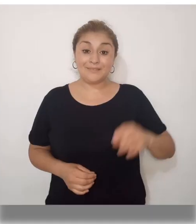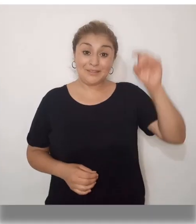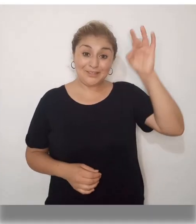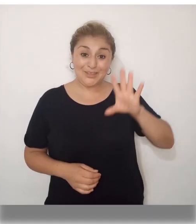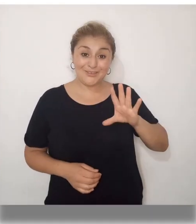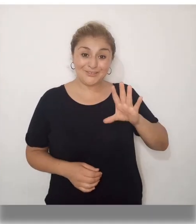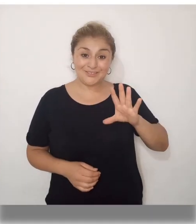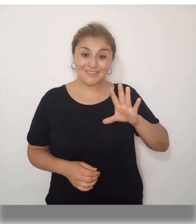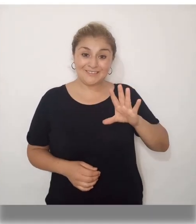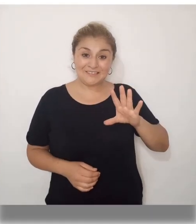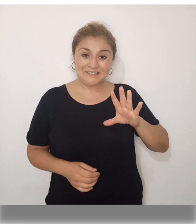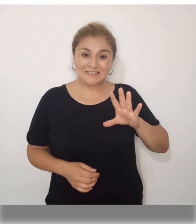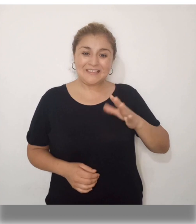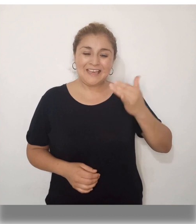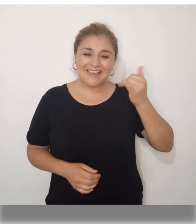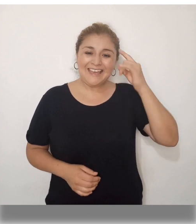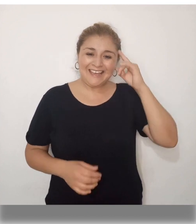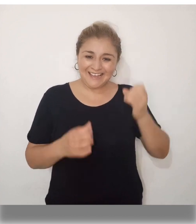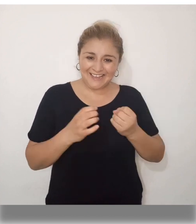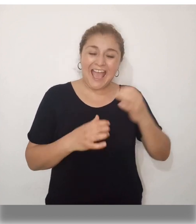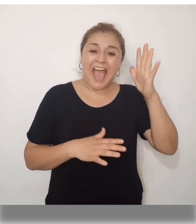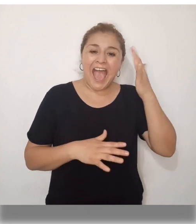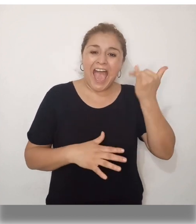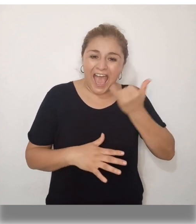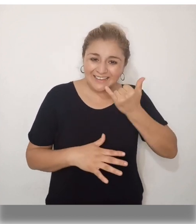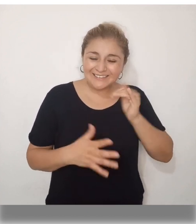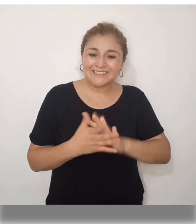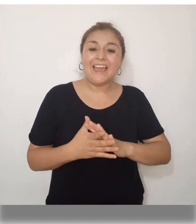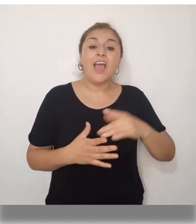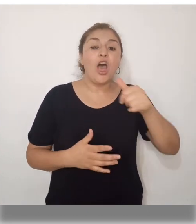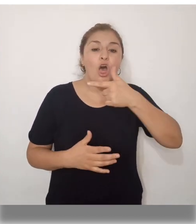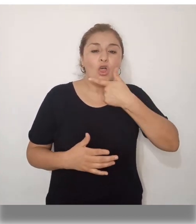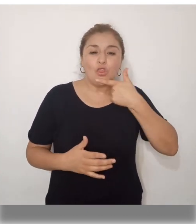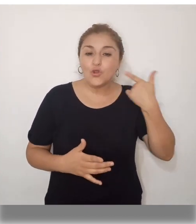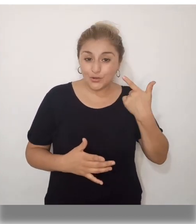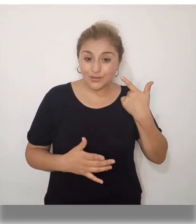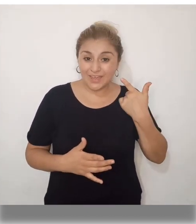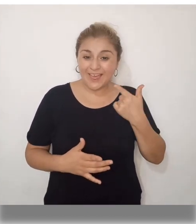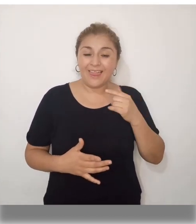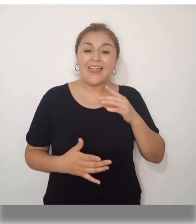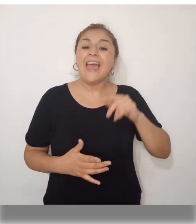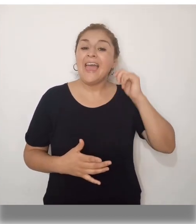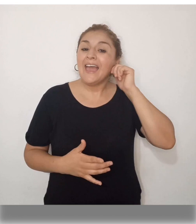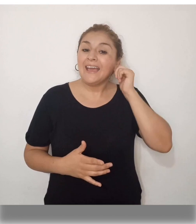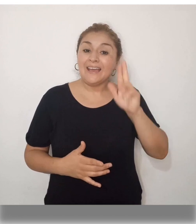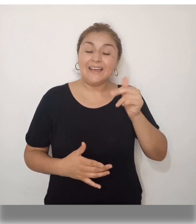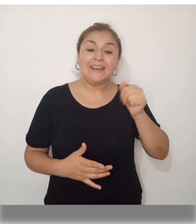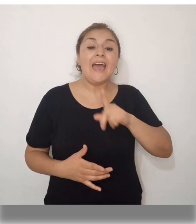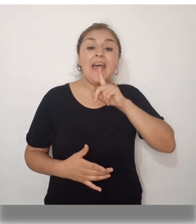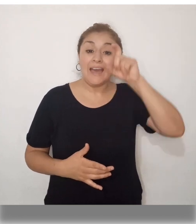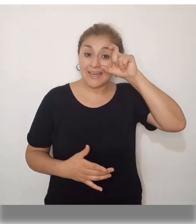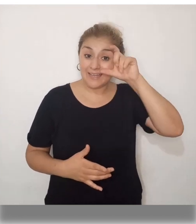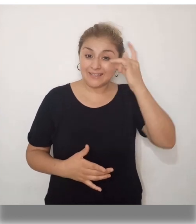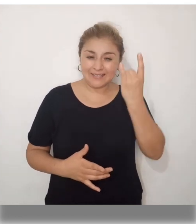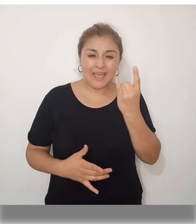Dios hace dulce de graus hace un momento te dije que este es